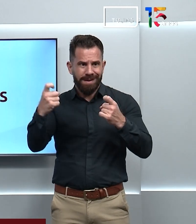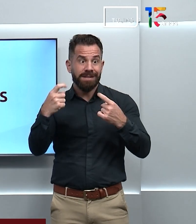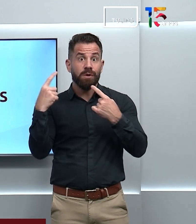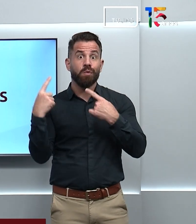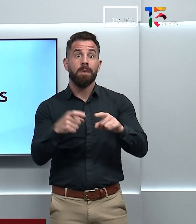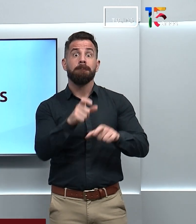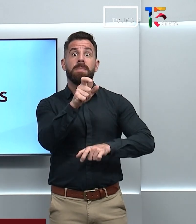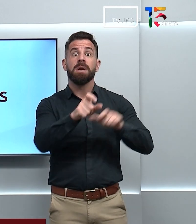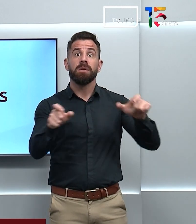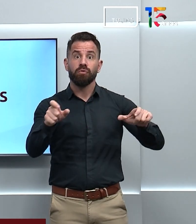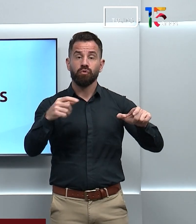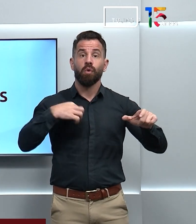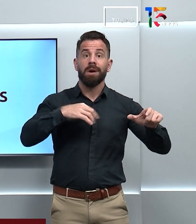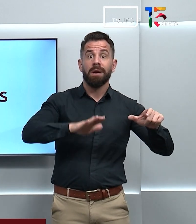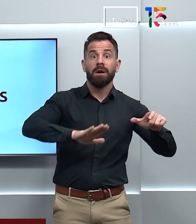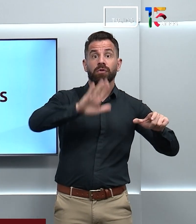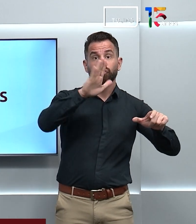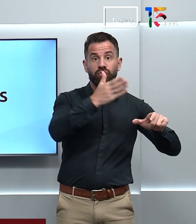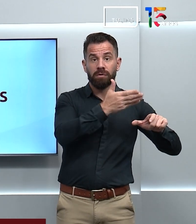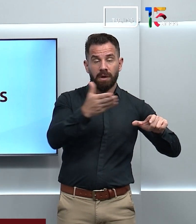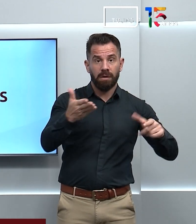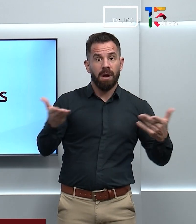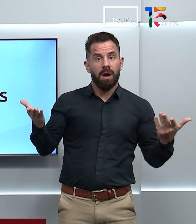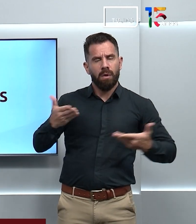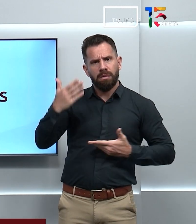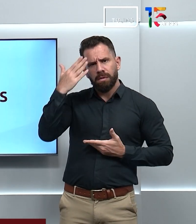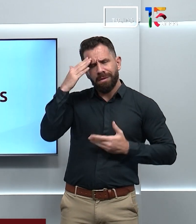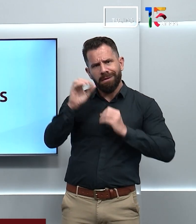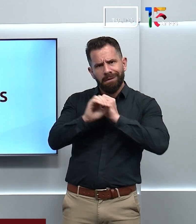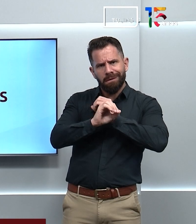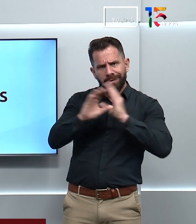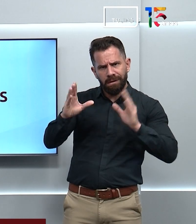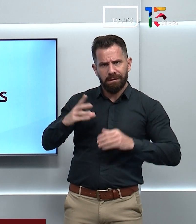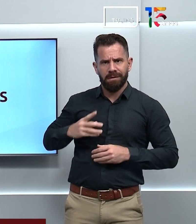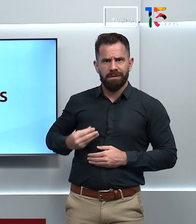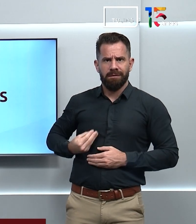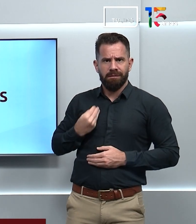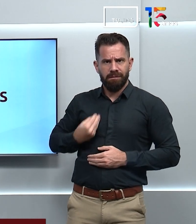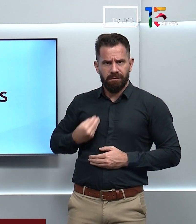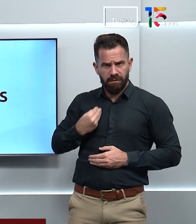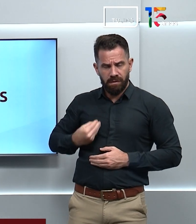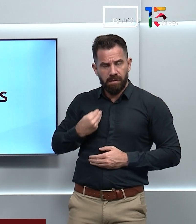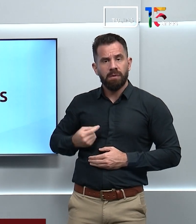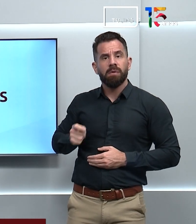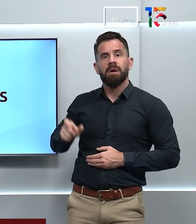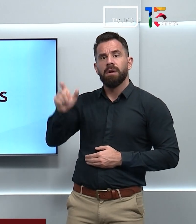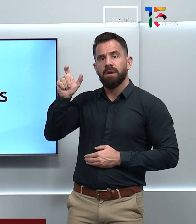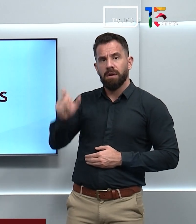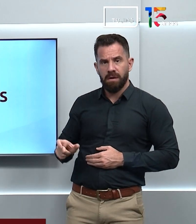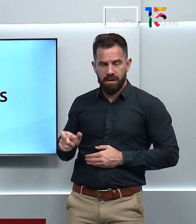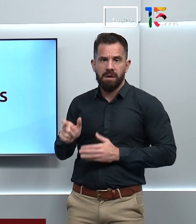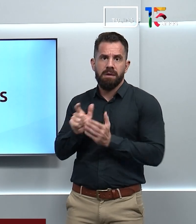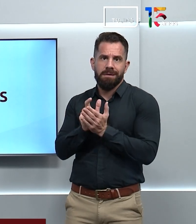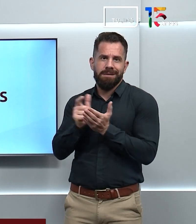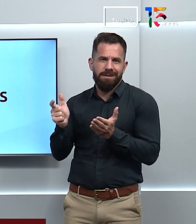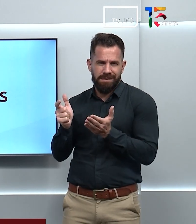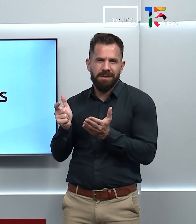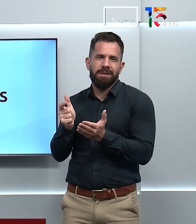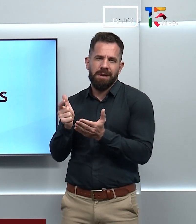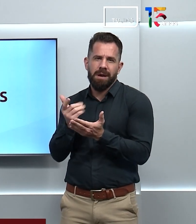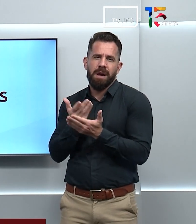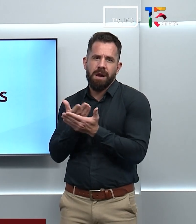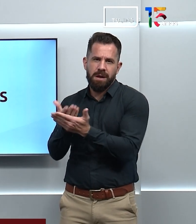das eleições municipais. Para entender melhor esse cenário, vamos receber ao vivo a repórter Sara Borges, estudante de